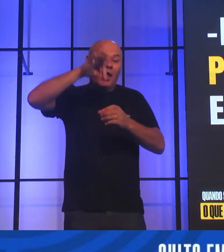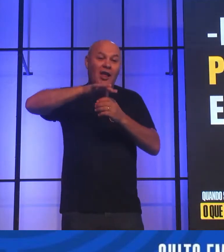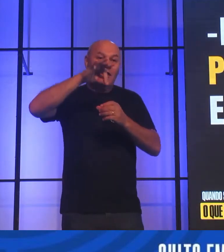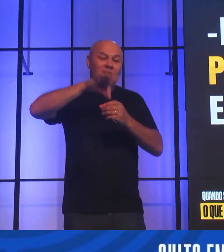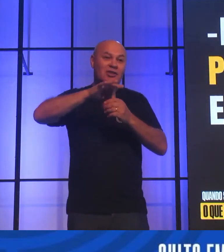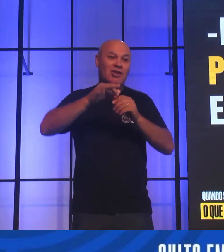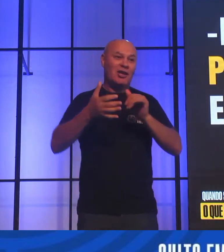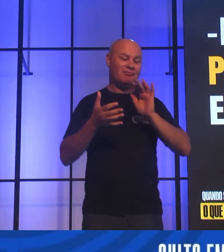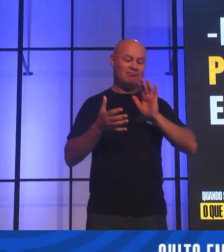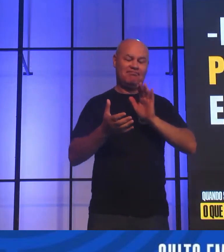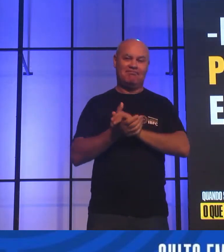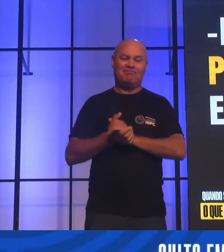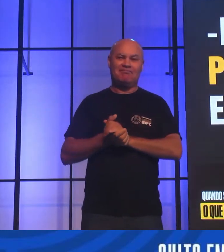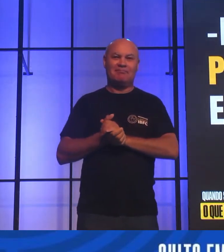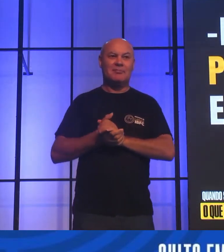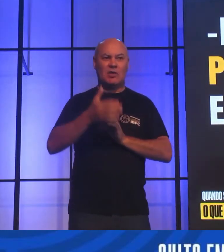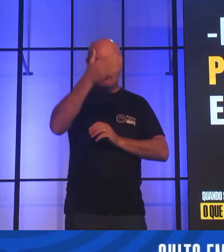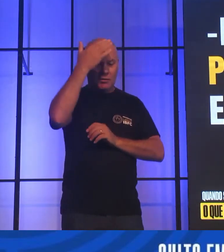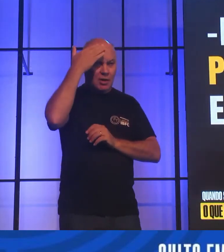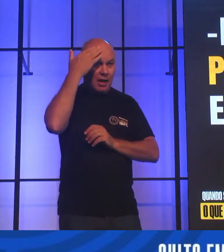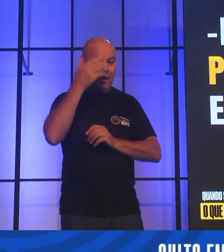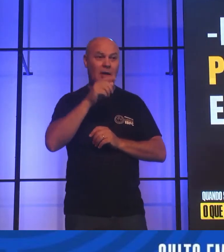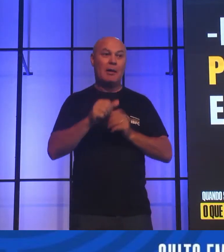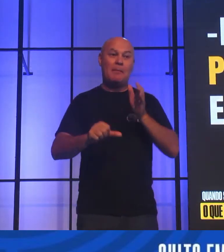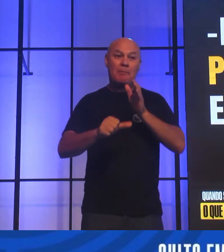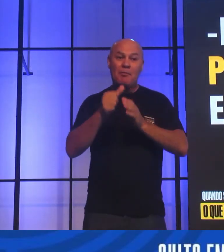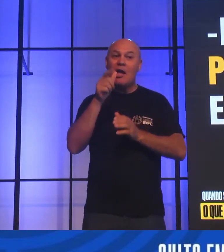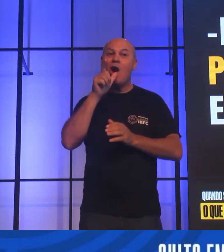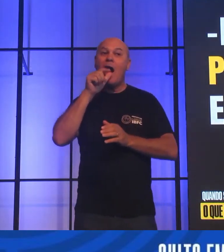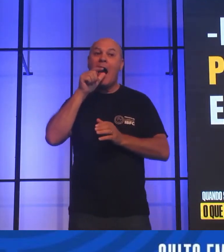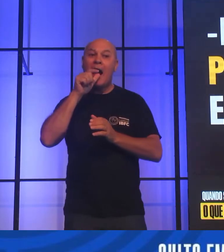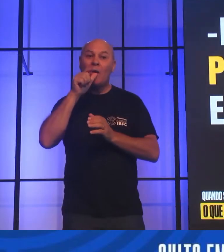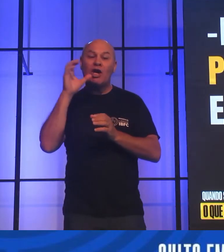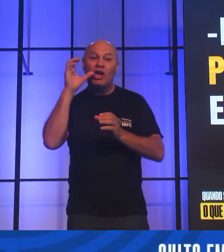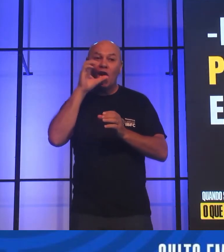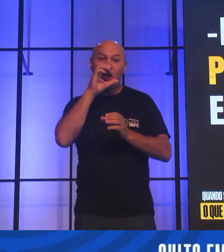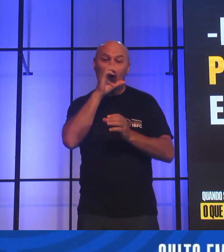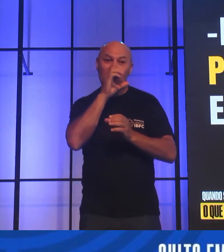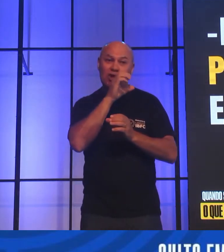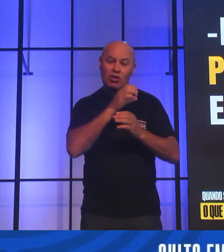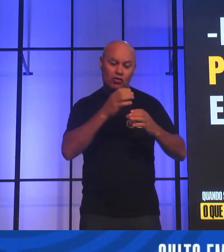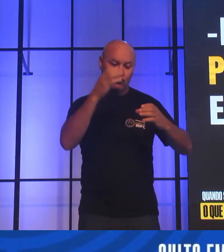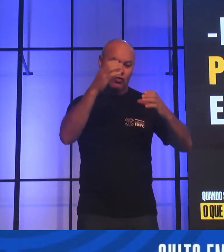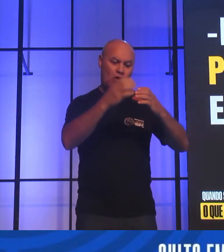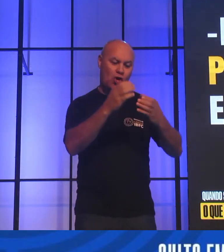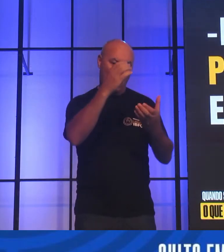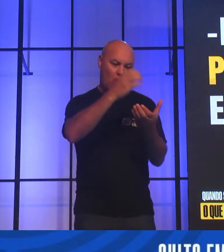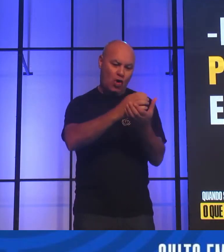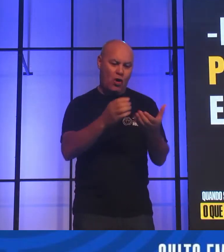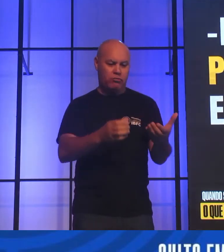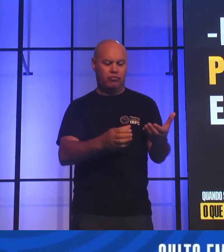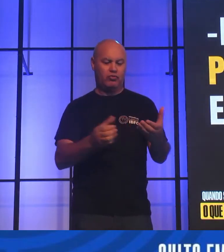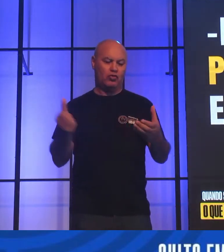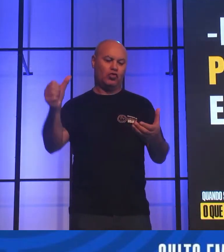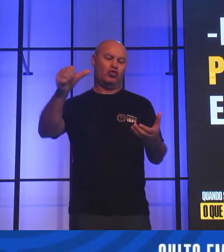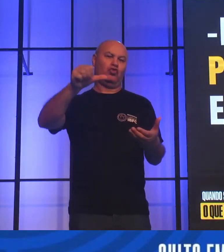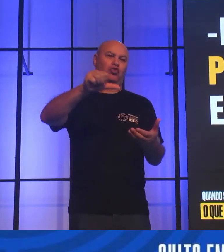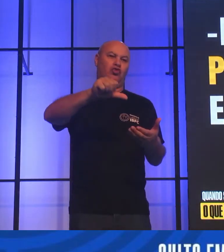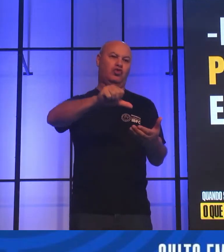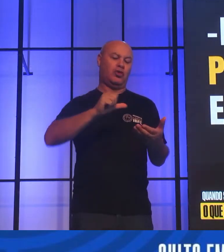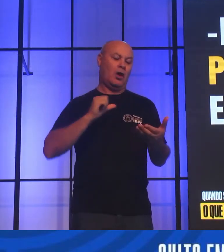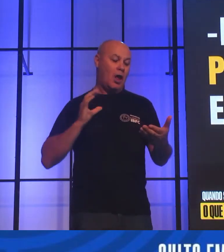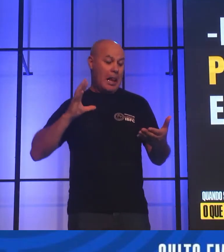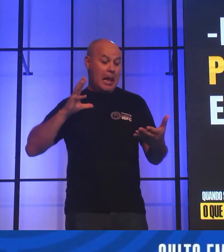a água, e a água é cristalina. A água, ela é límpida, mas a água